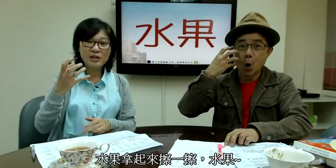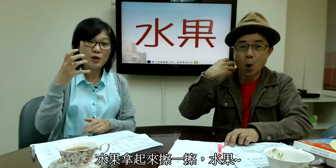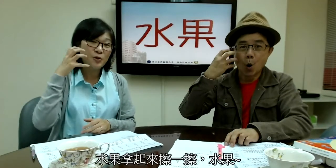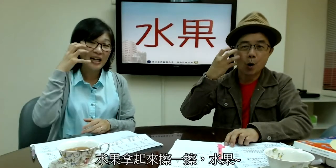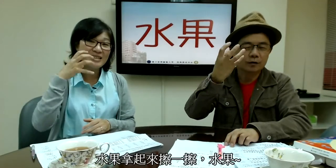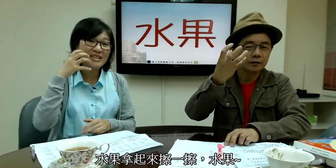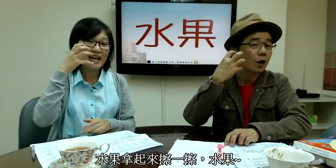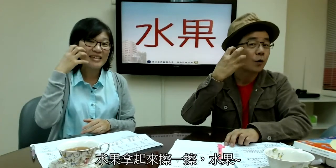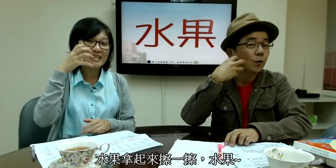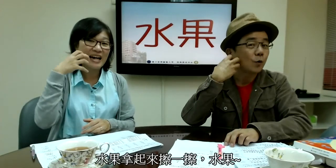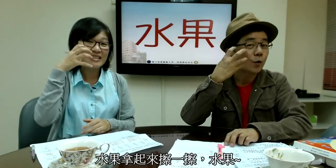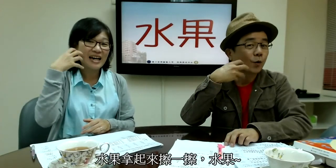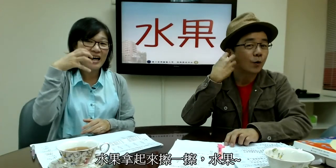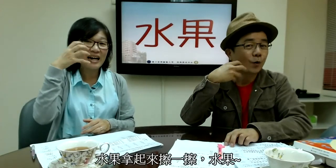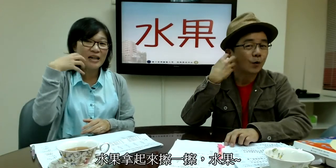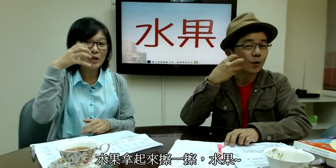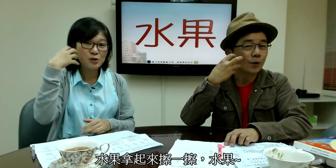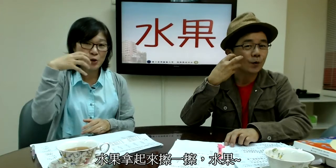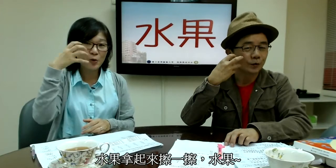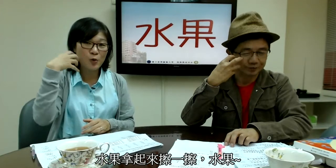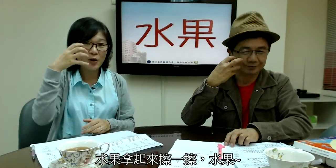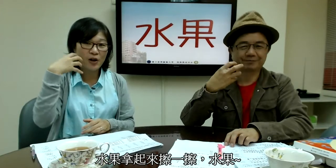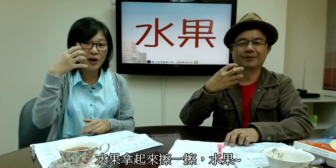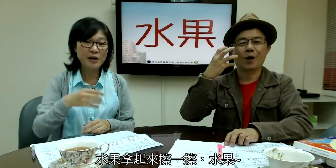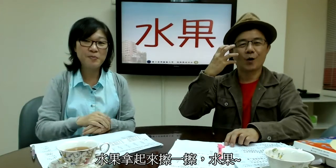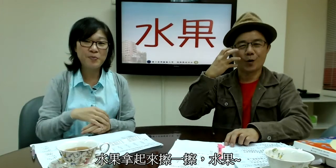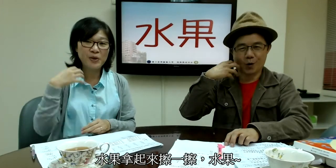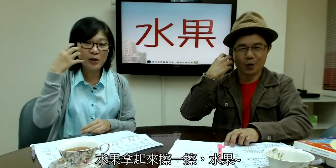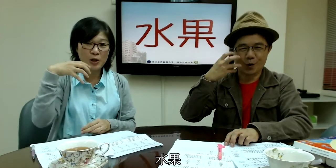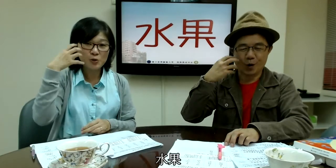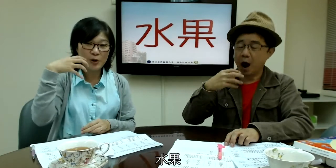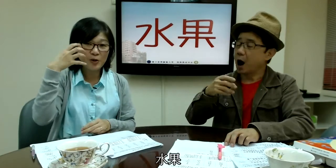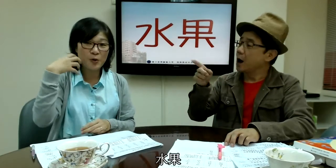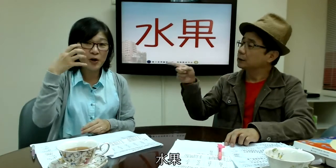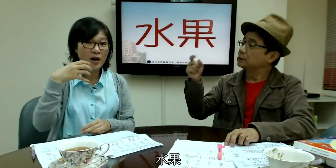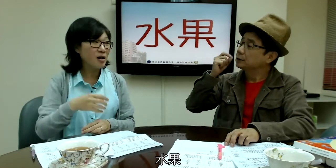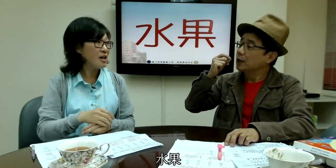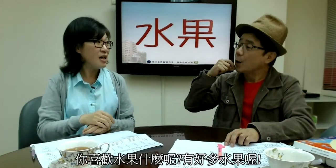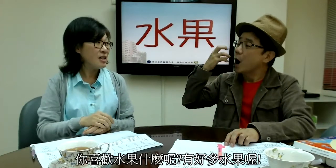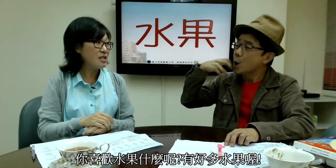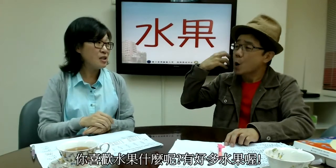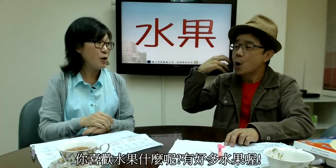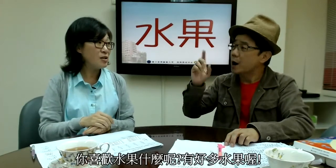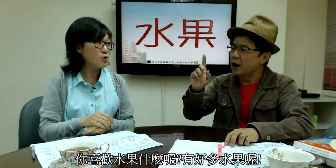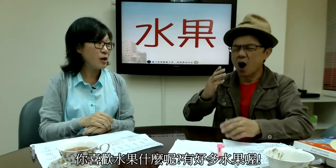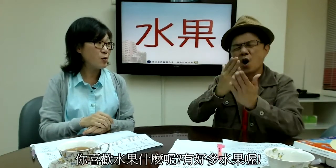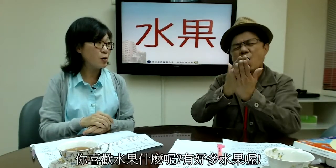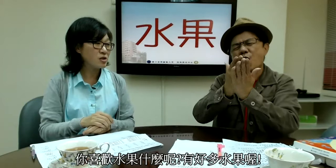果拿起来擦一擦。水果，水果，你喜欢水果什么呢？